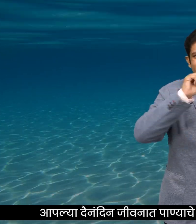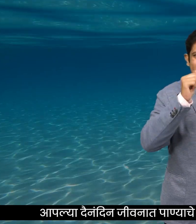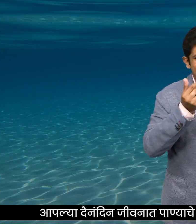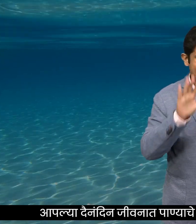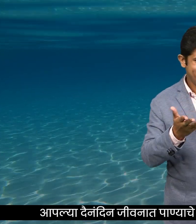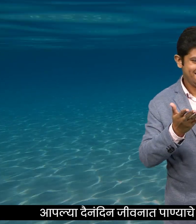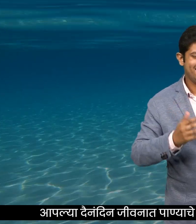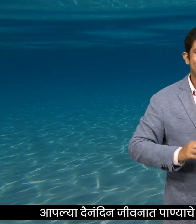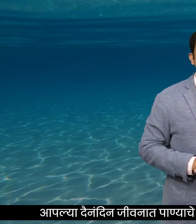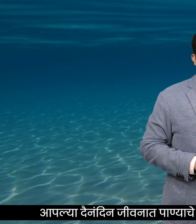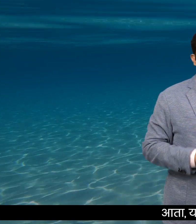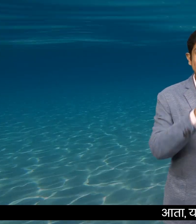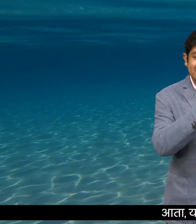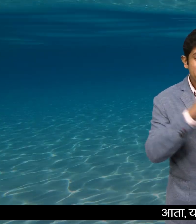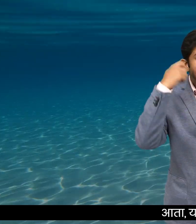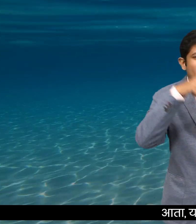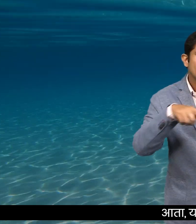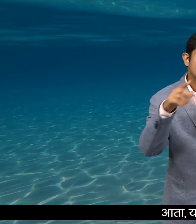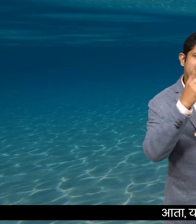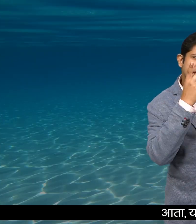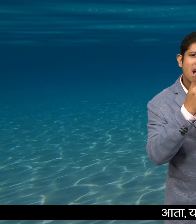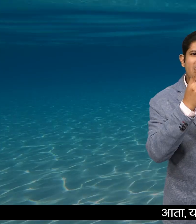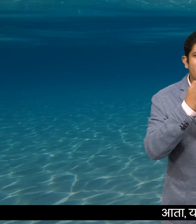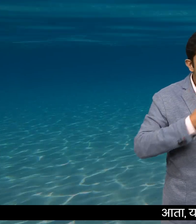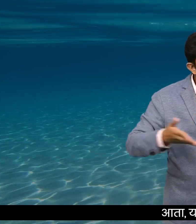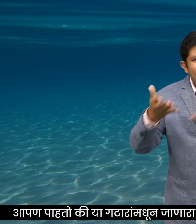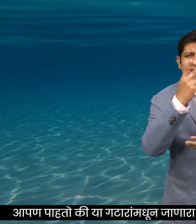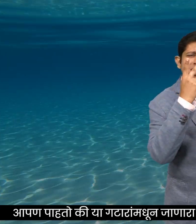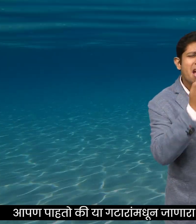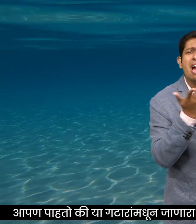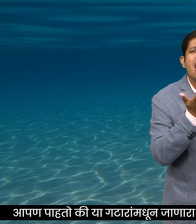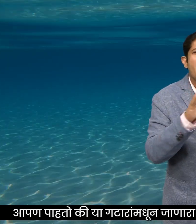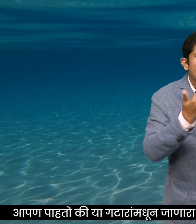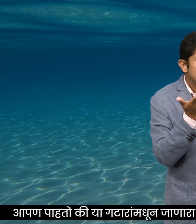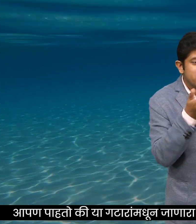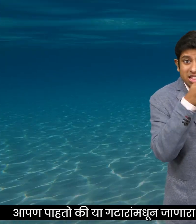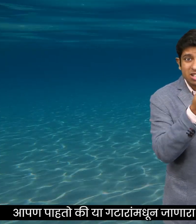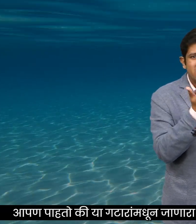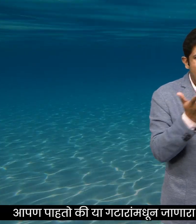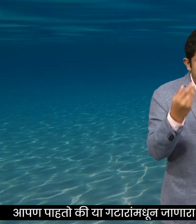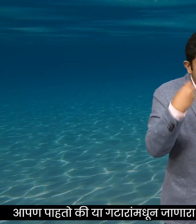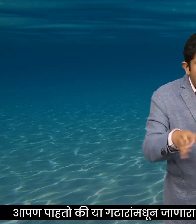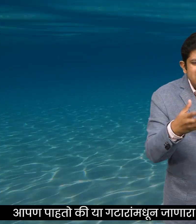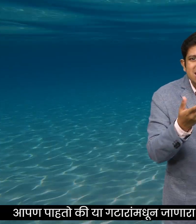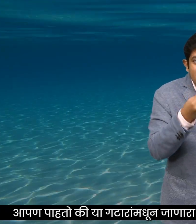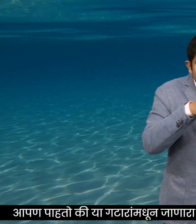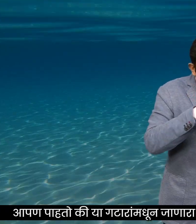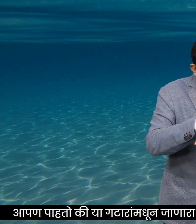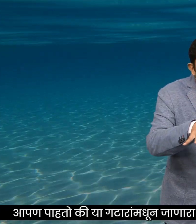असेल. आता या व्हिडिओमध्ये आपण पाहतो की या गटारांमधून जाणारा हा कचरा